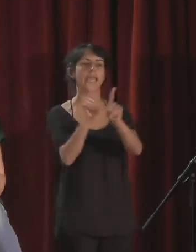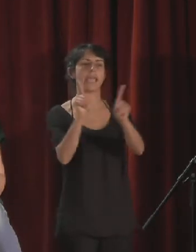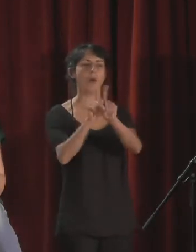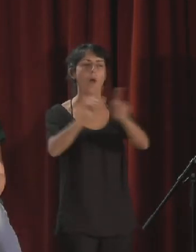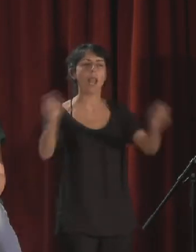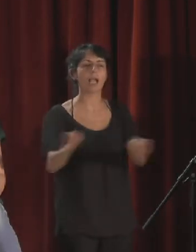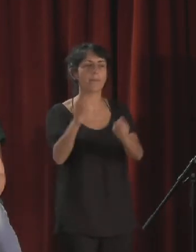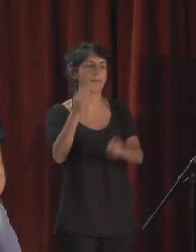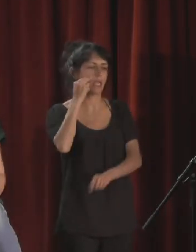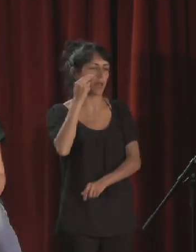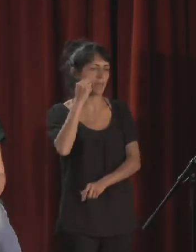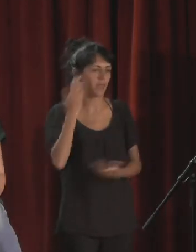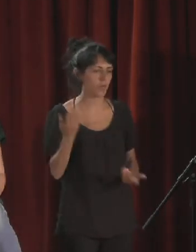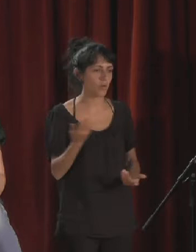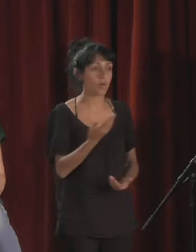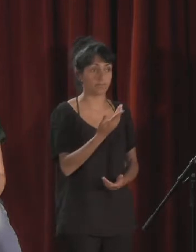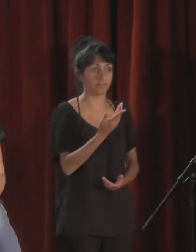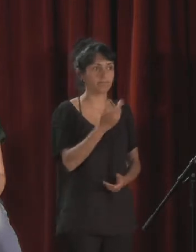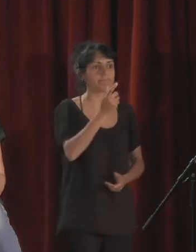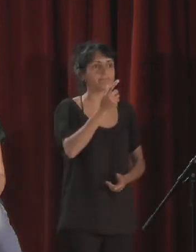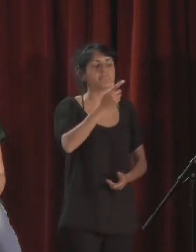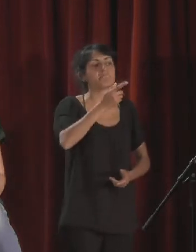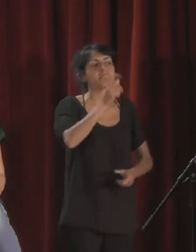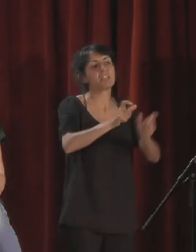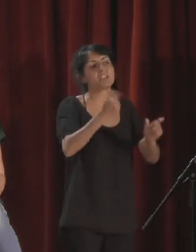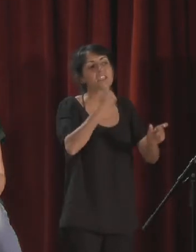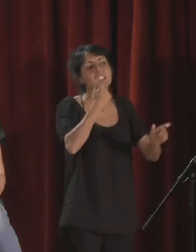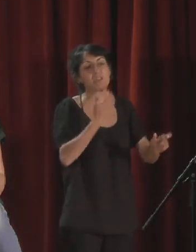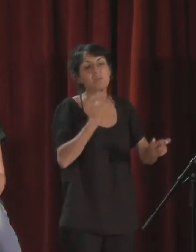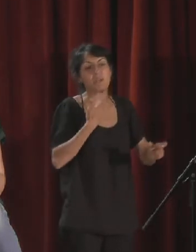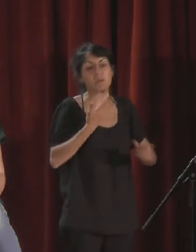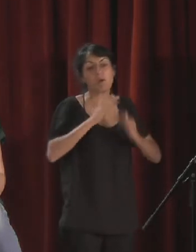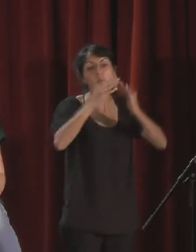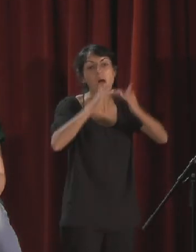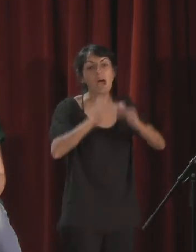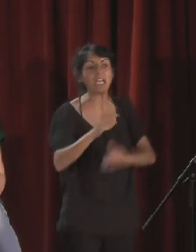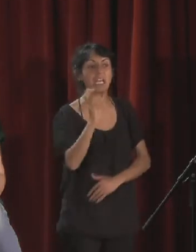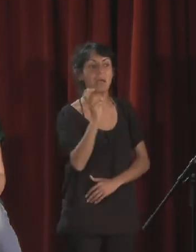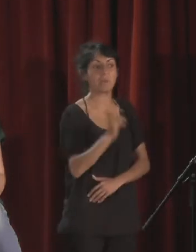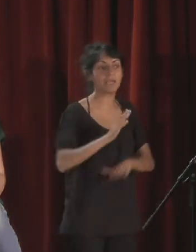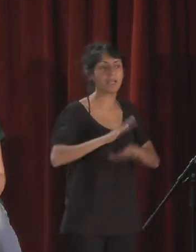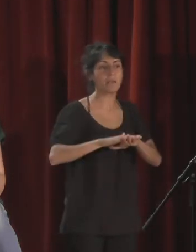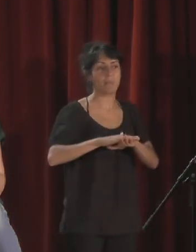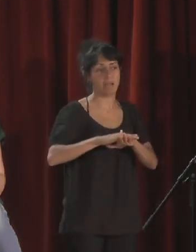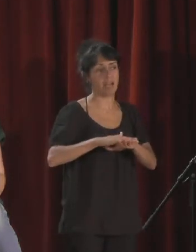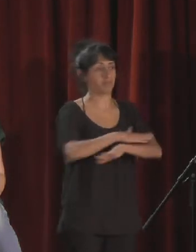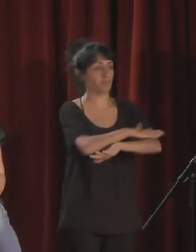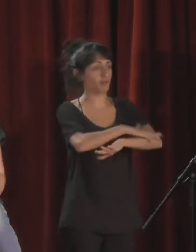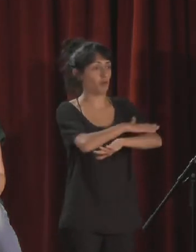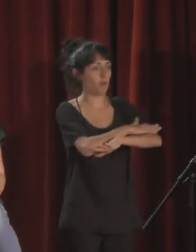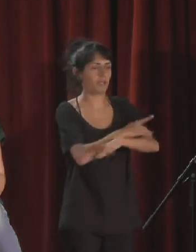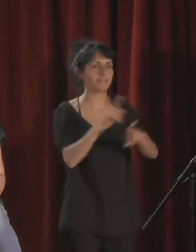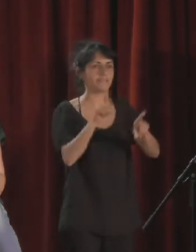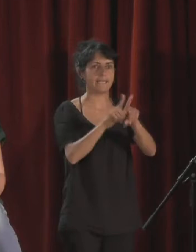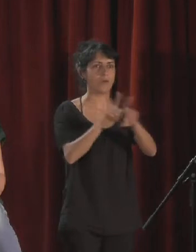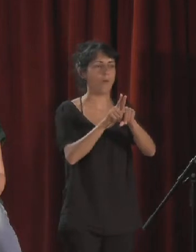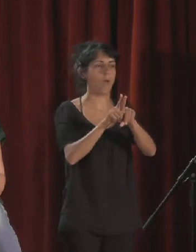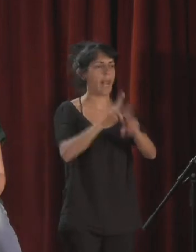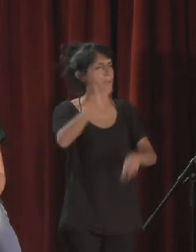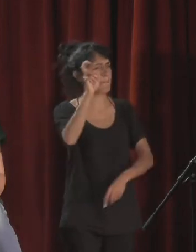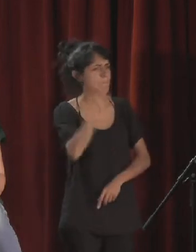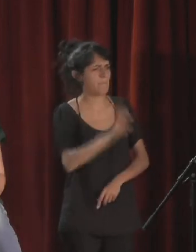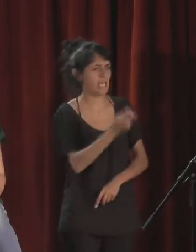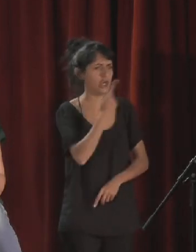que se gobernamos, que será un desastre, que chegan os roxos, e que se chegan os roxos van a acabar con todo. E isto dice o